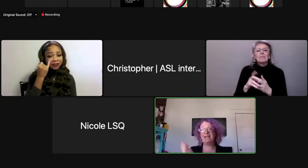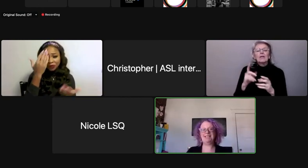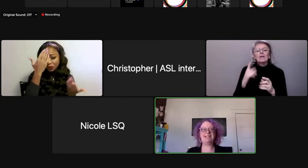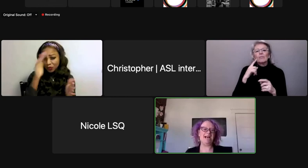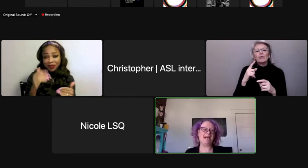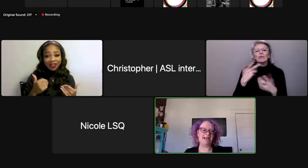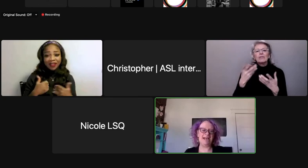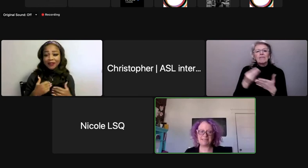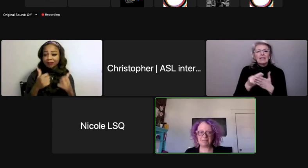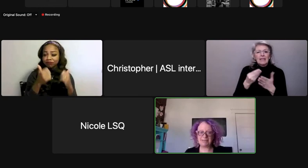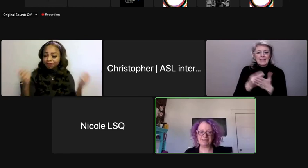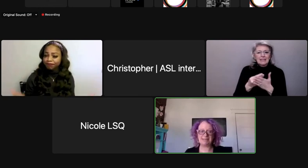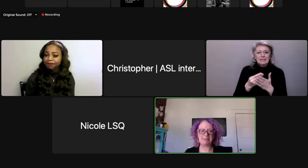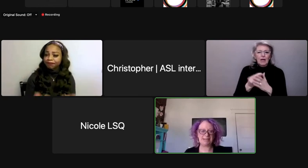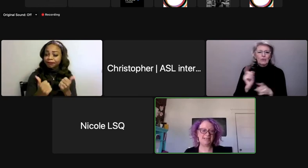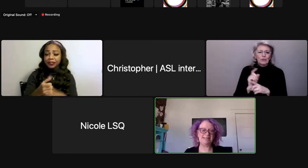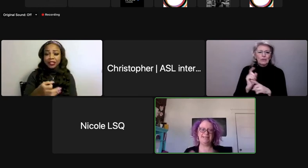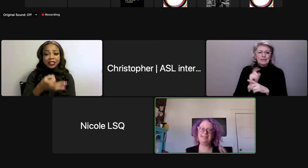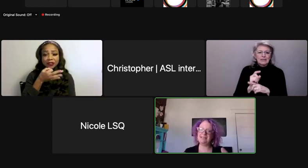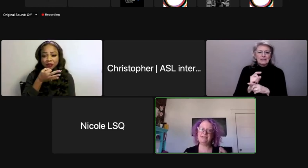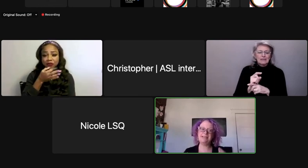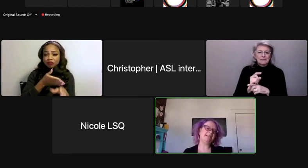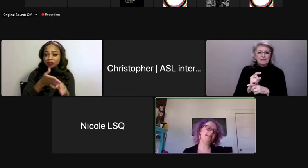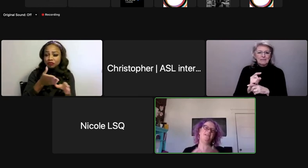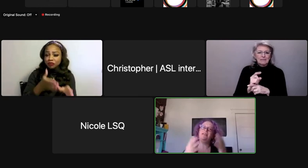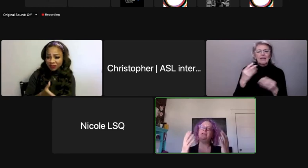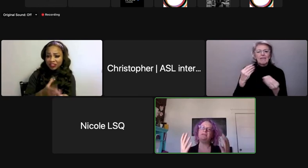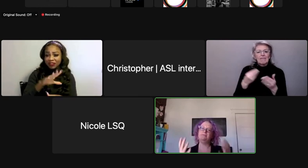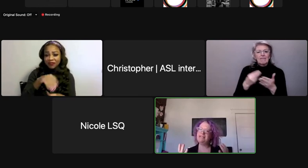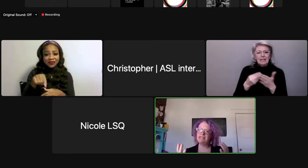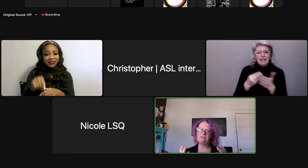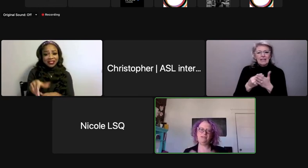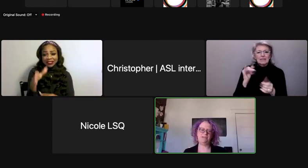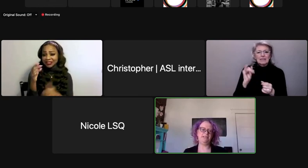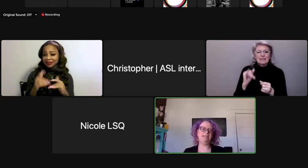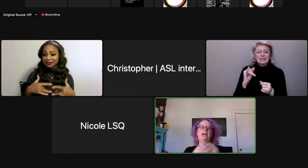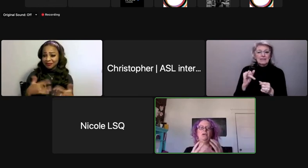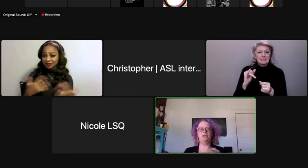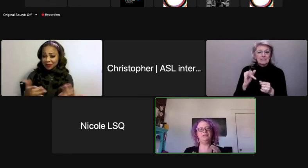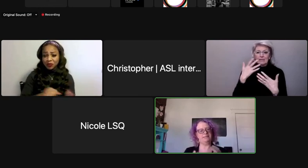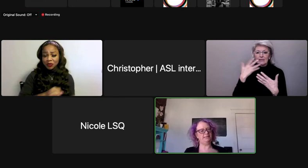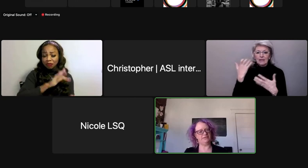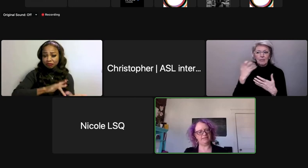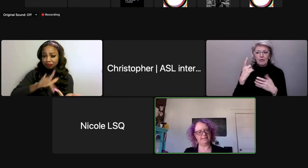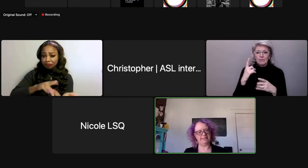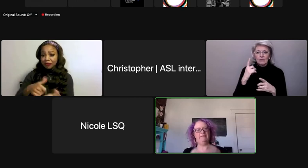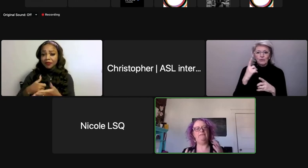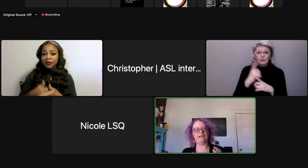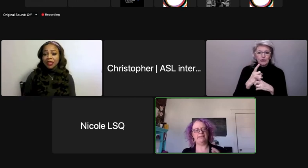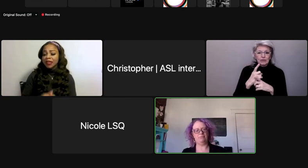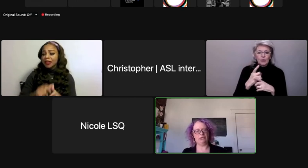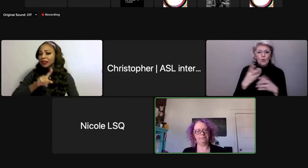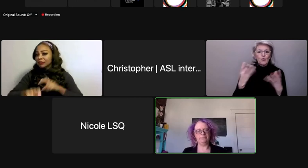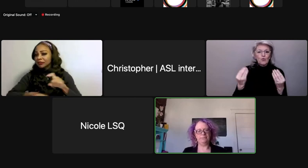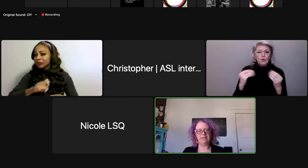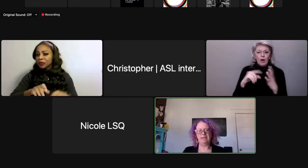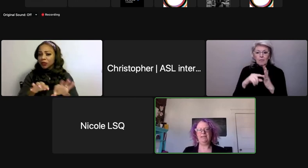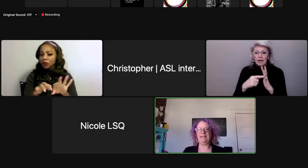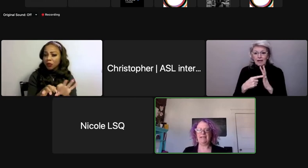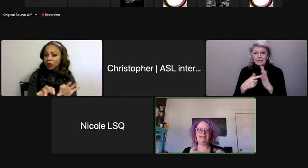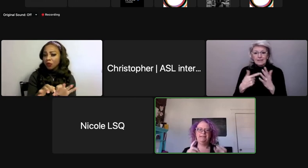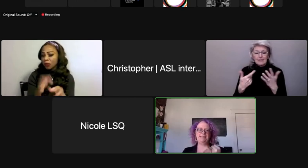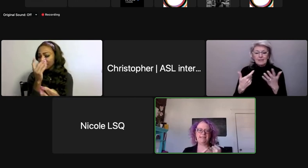financement également et puis si on ne sait pas exactement par quel bout prendre ces